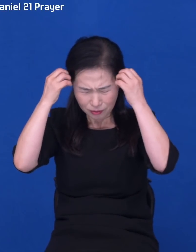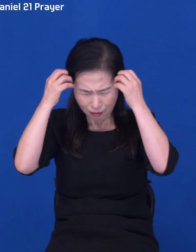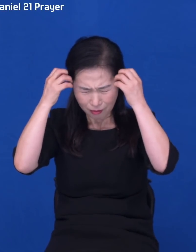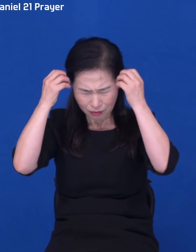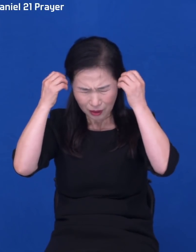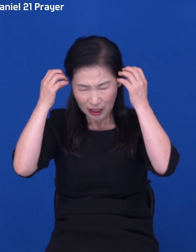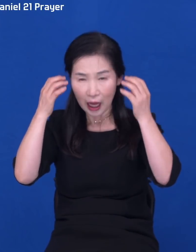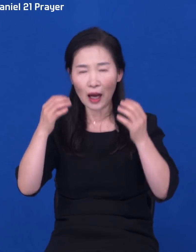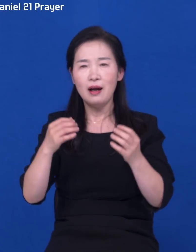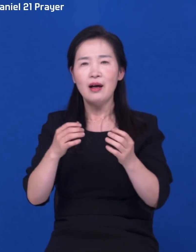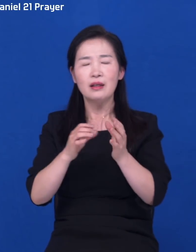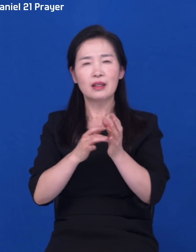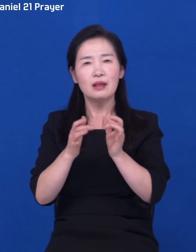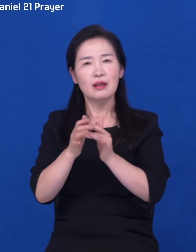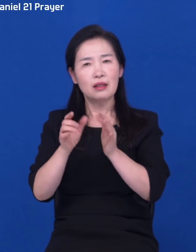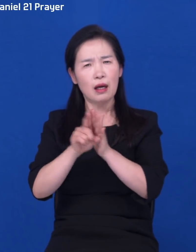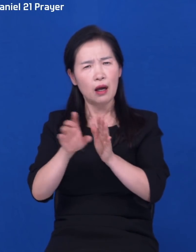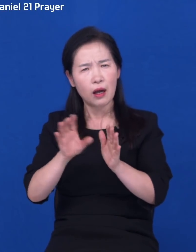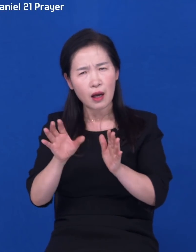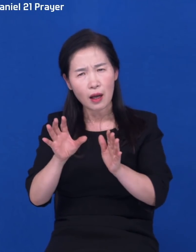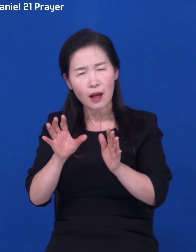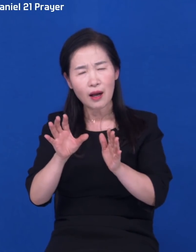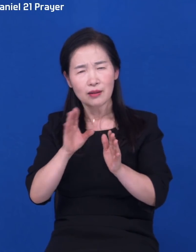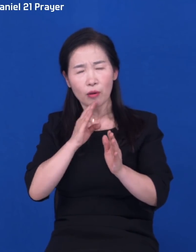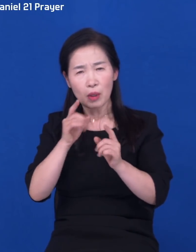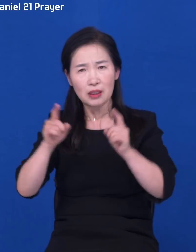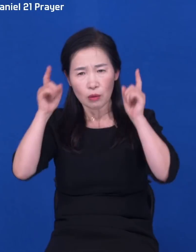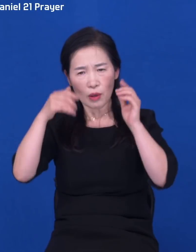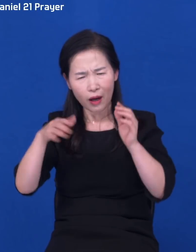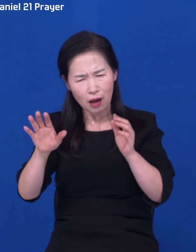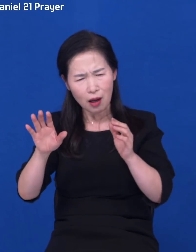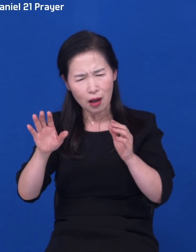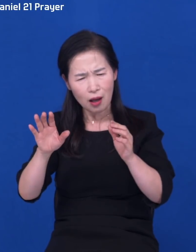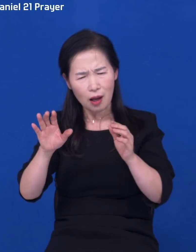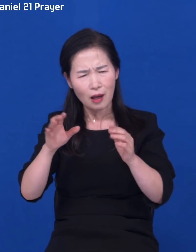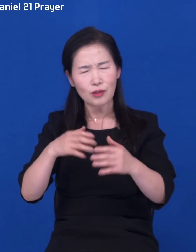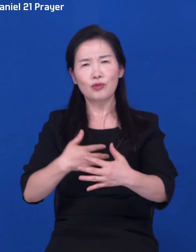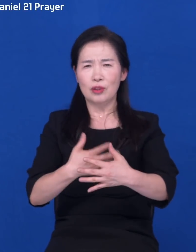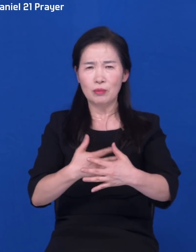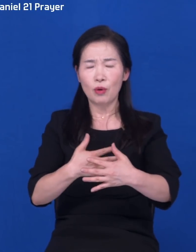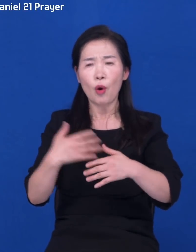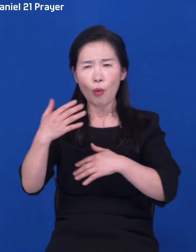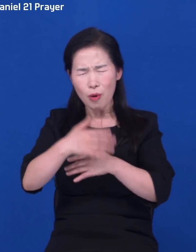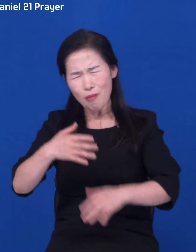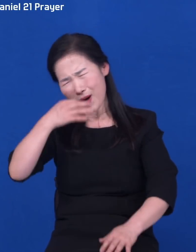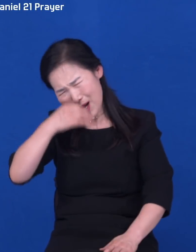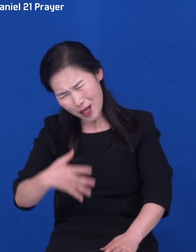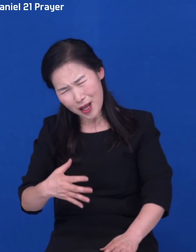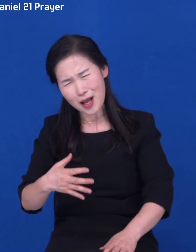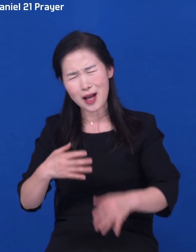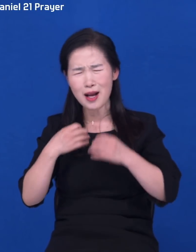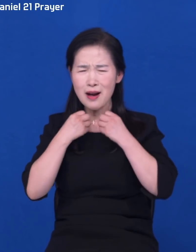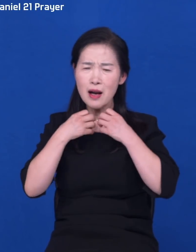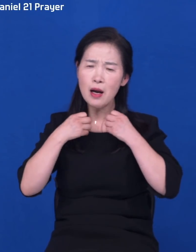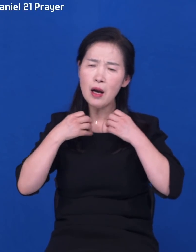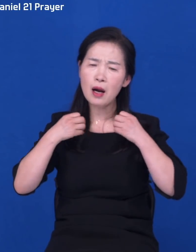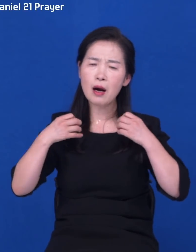예수 안 믿으면 지옥 가란 말이 사실일까 갑자기 너무 두렵지 몸은 힘들어 죽겠지 정말 사면초가에 시달리고 있을